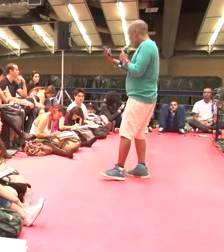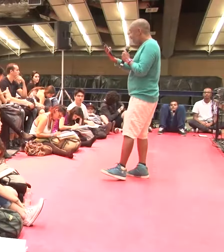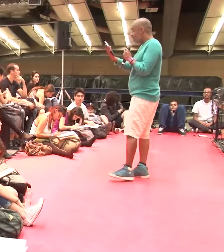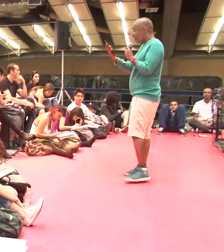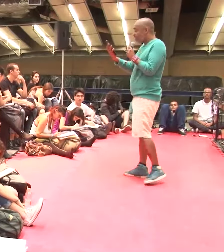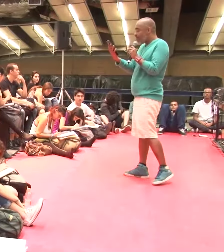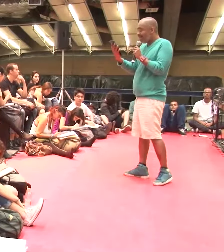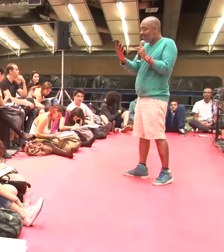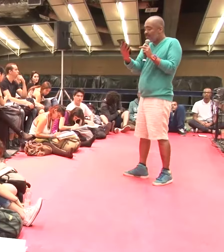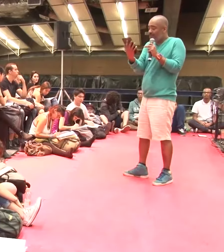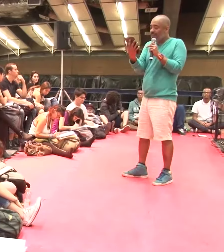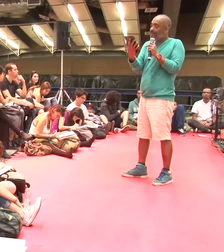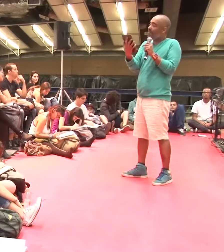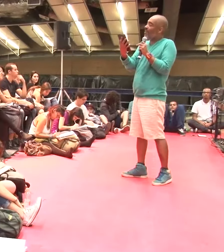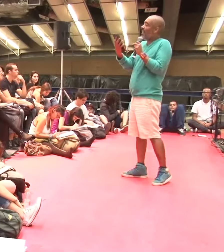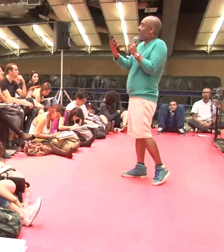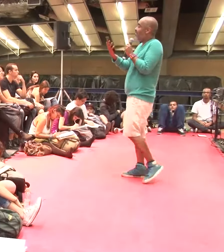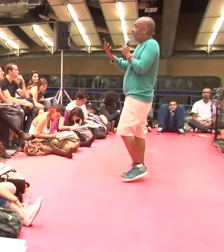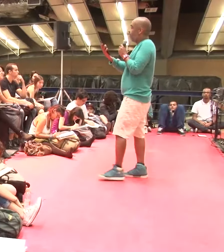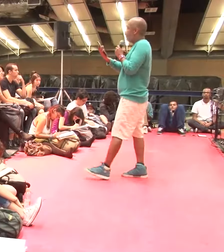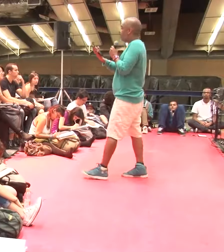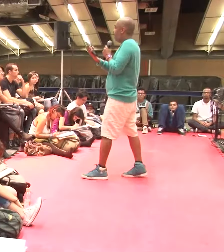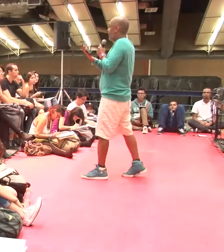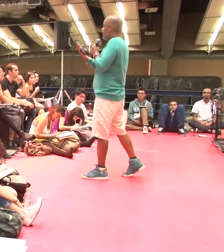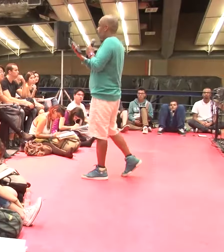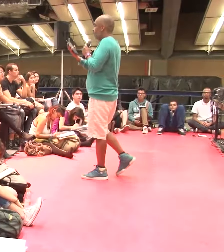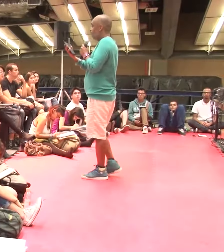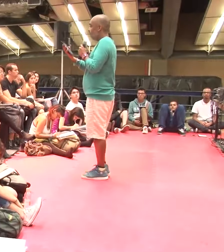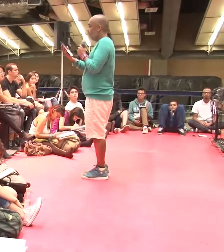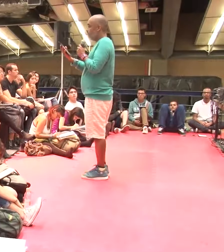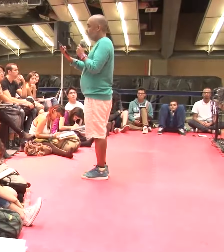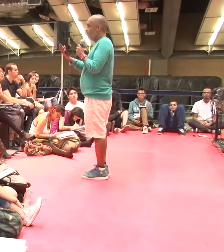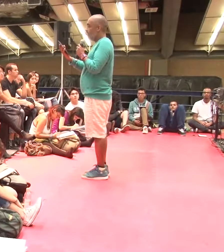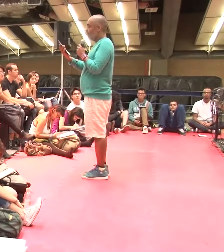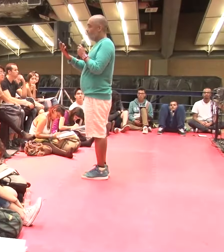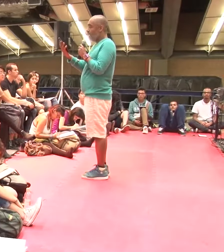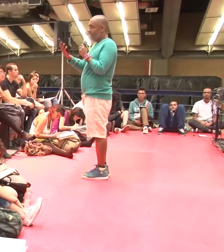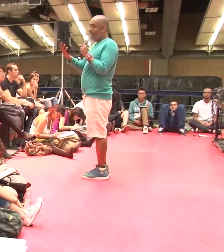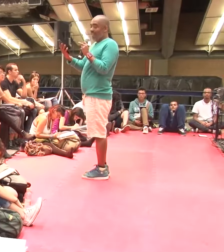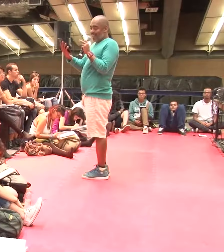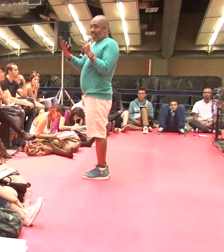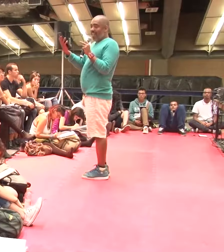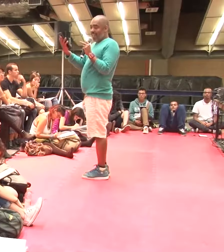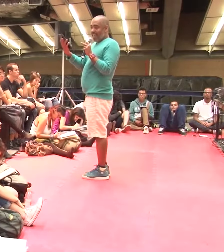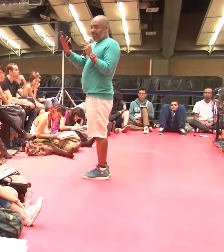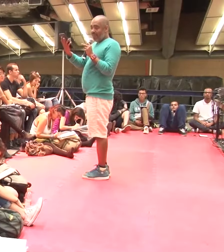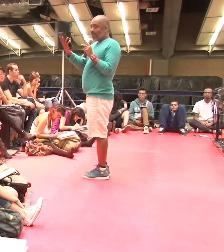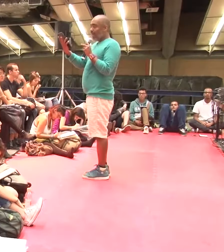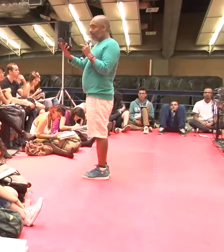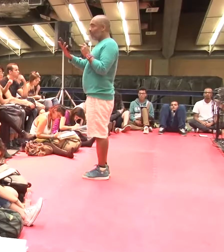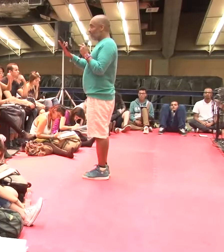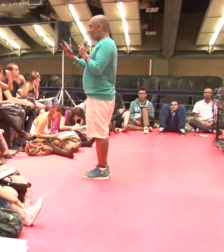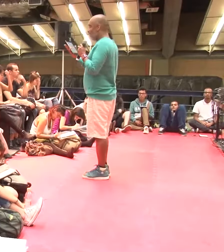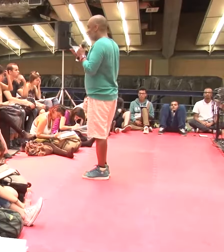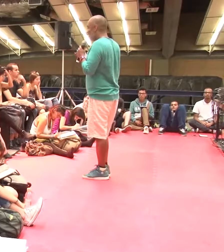E mais, até formar-se em torno dela uma floresta vermelha. E aqui o final